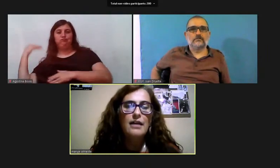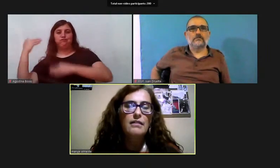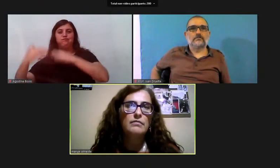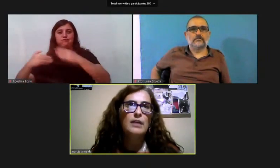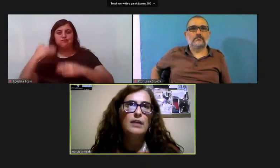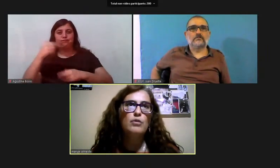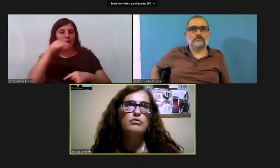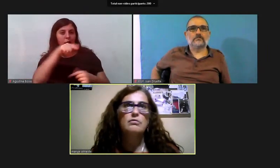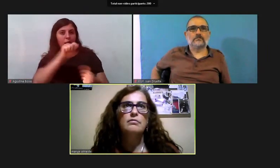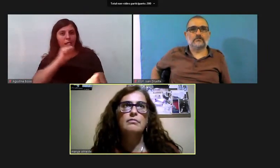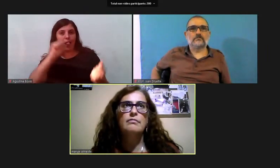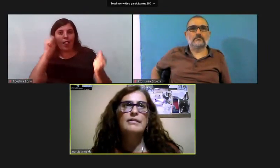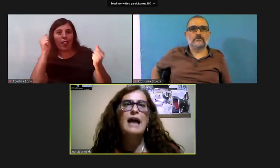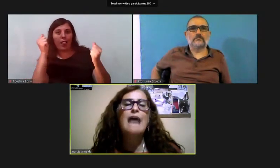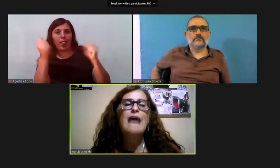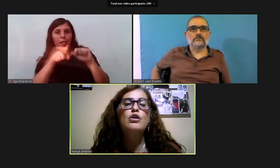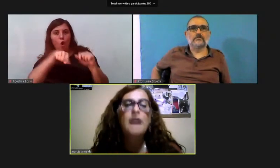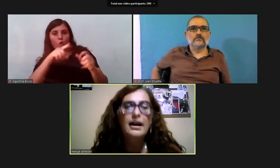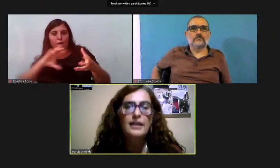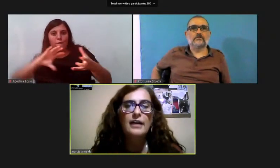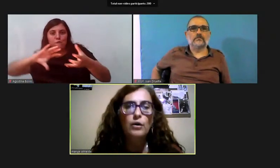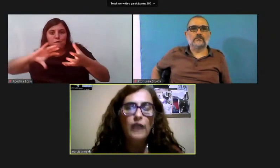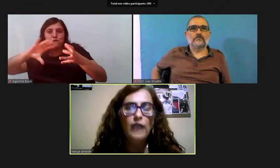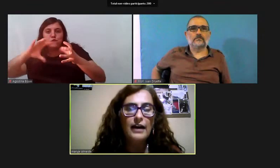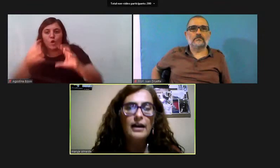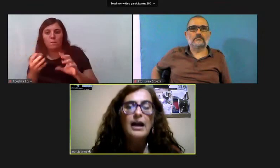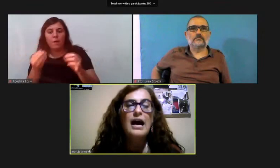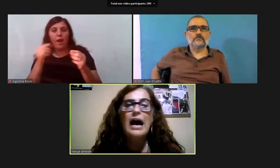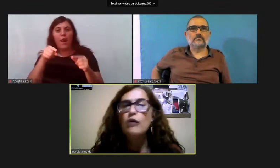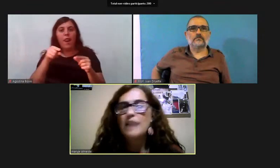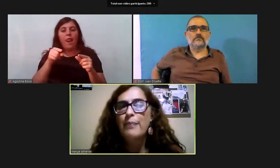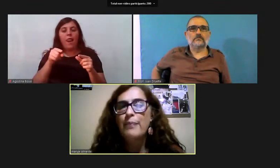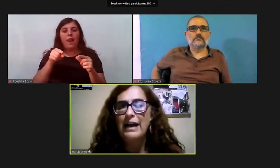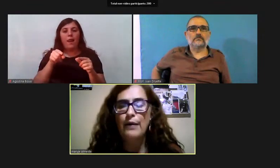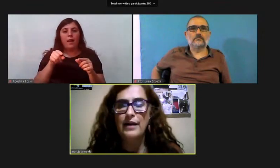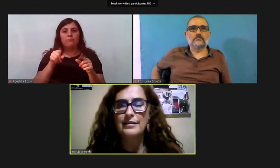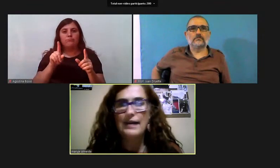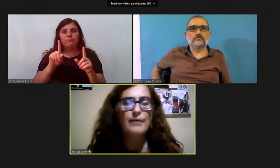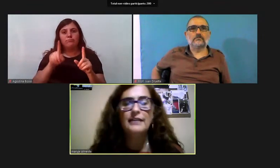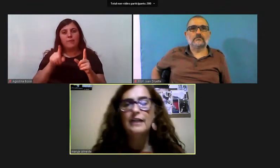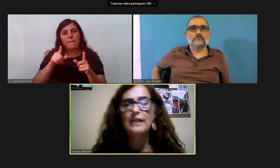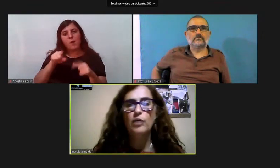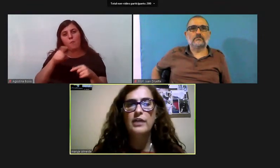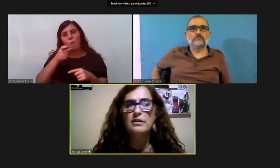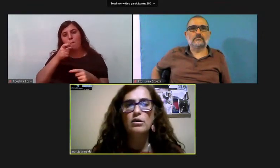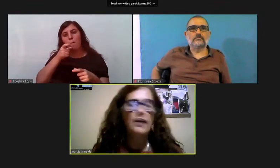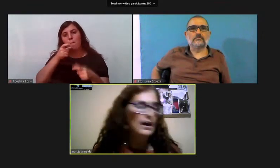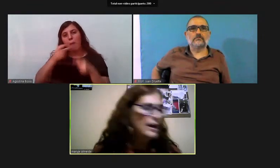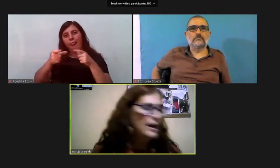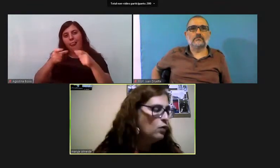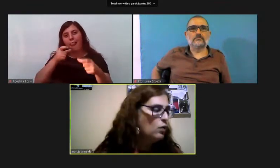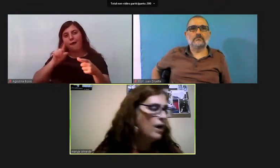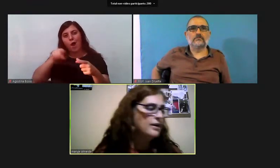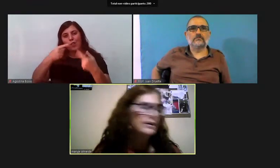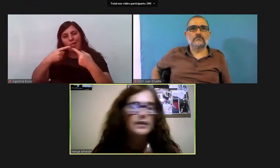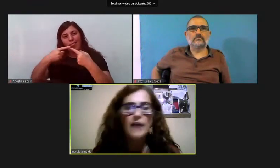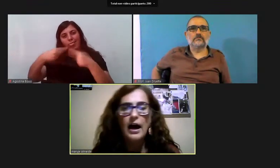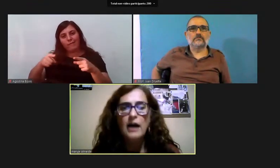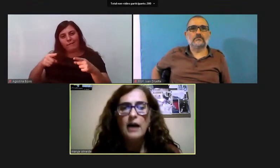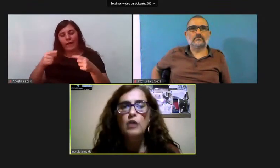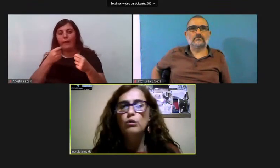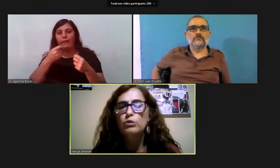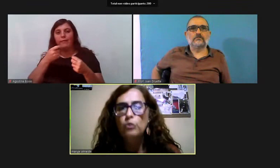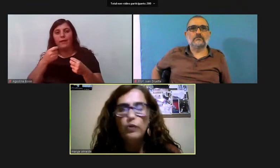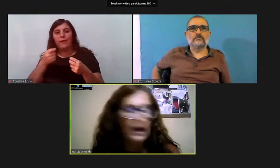permita, digamos, alojar y dar lugar a otras palabras que hablan de la comunidad sorda: lengua,